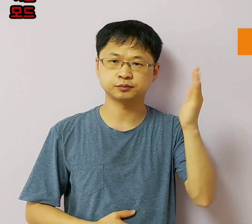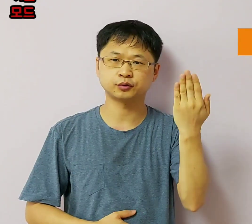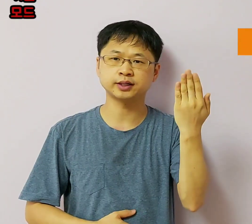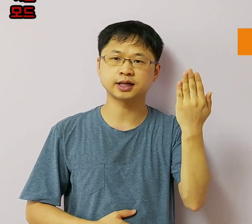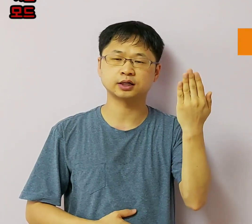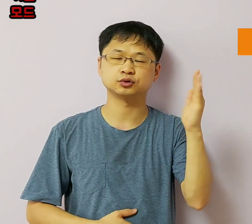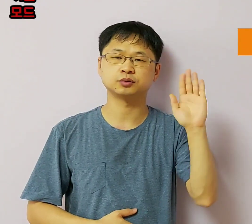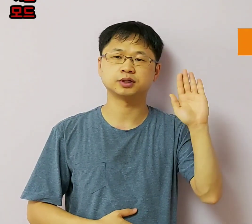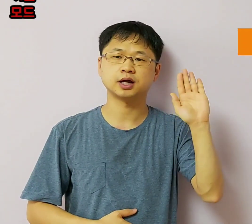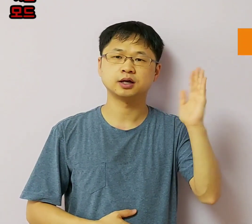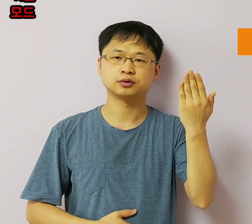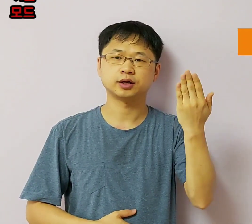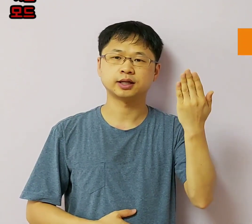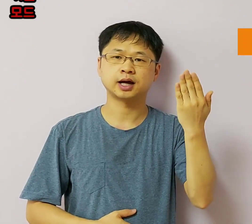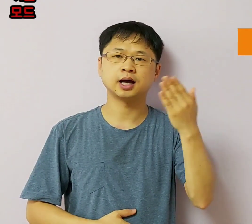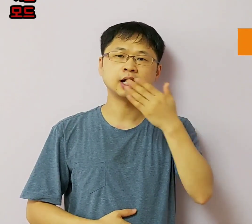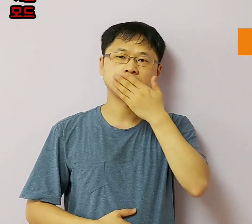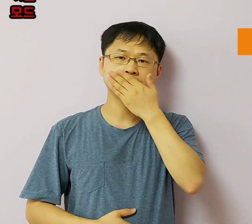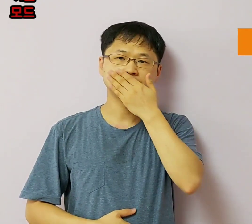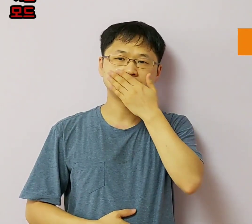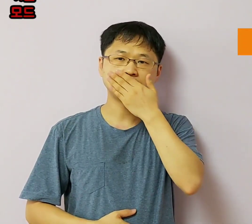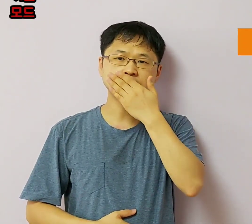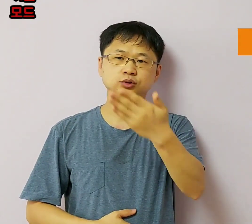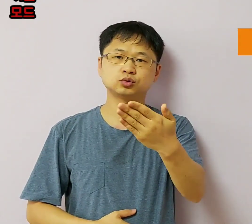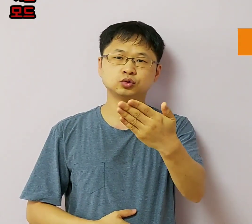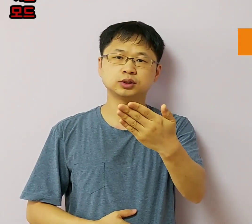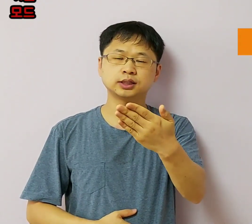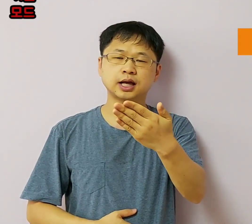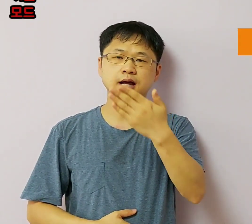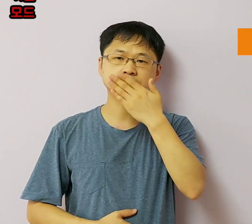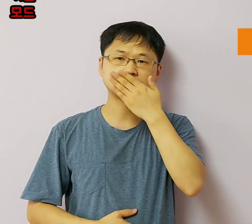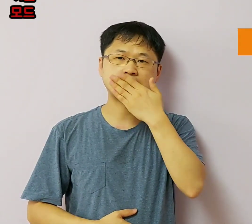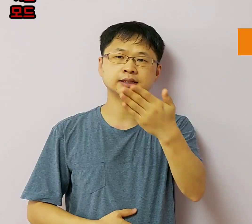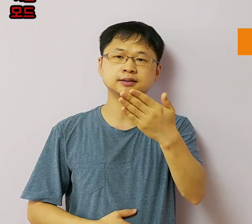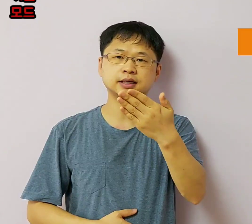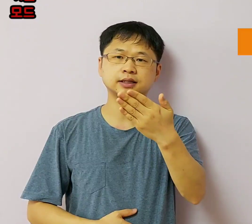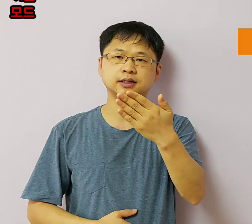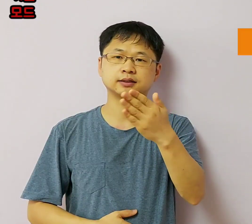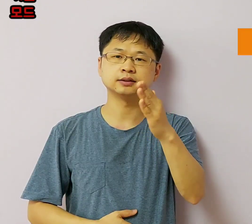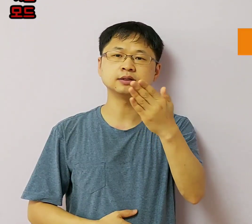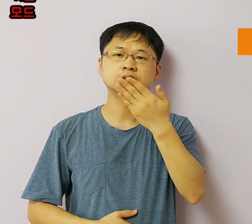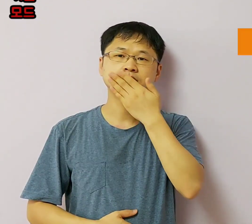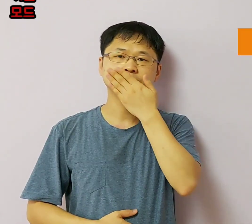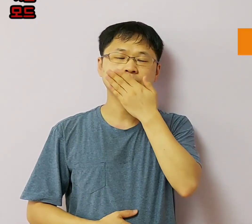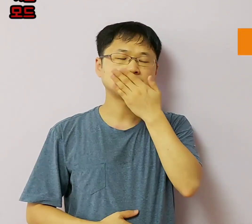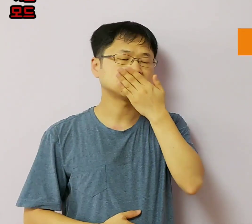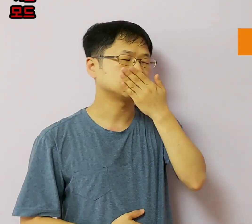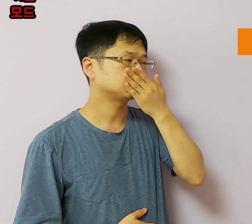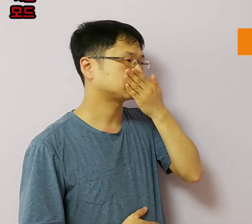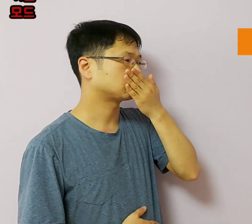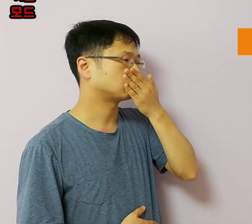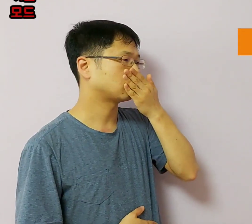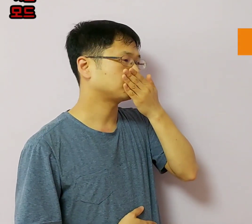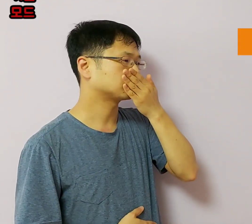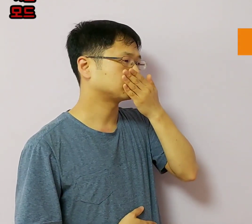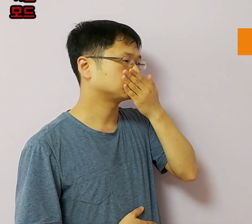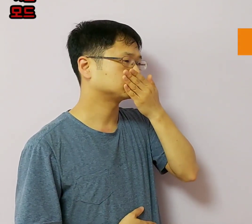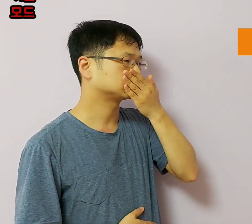주시면 되다라는 수입니다. 되다. 뭐뭐 할 수 있다 하는 가능을 나타내는 것은 손바닥을 입에 대고 앞으로 내밀어